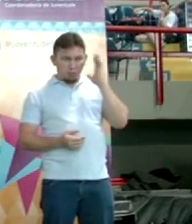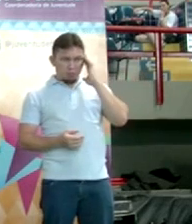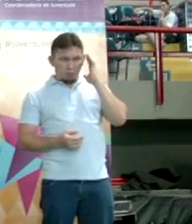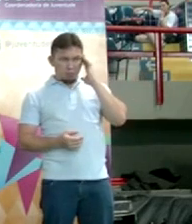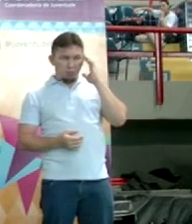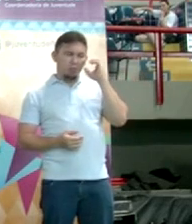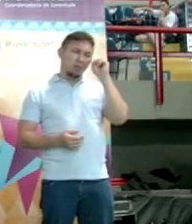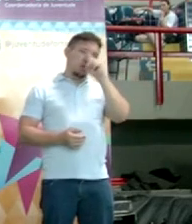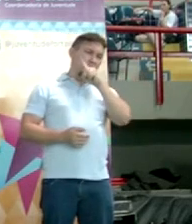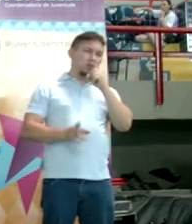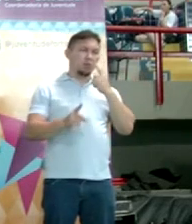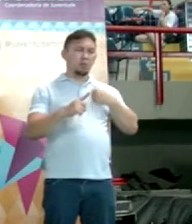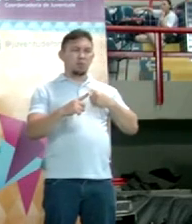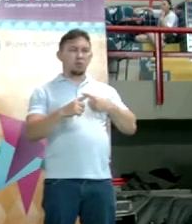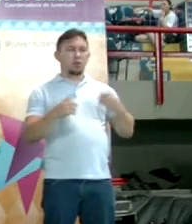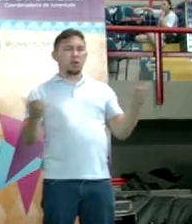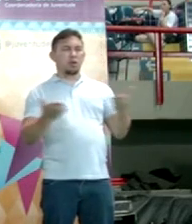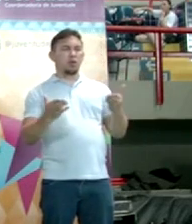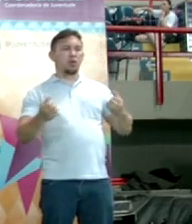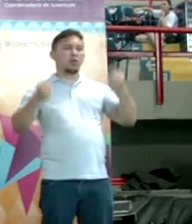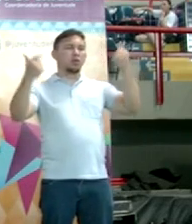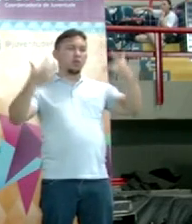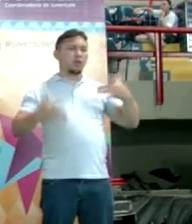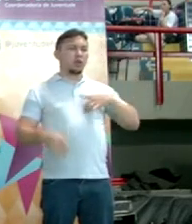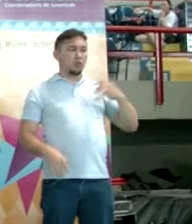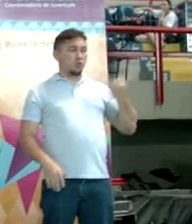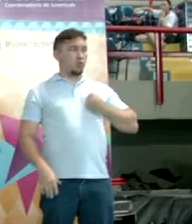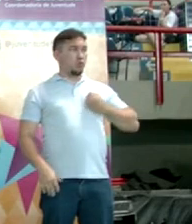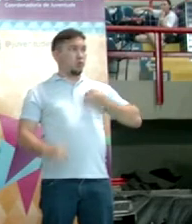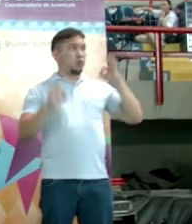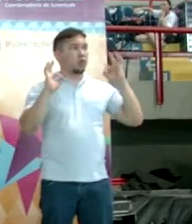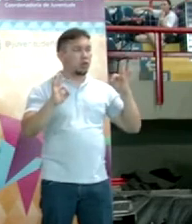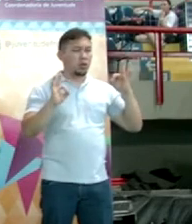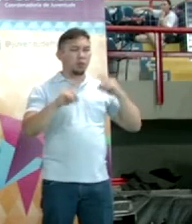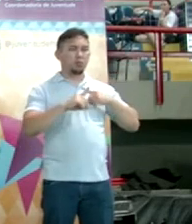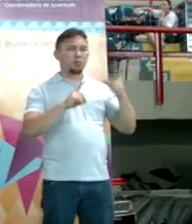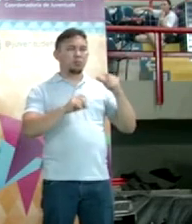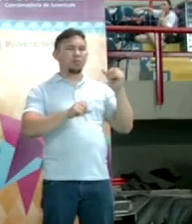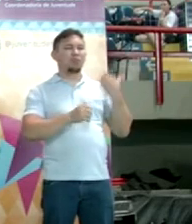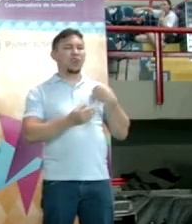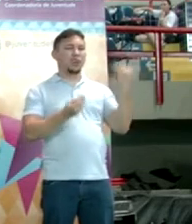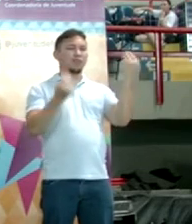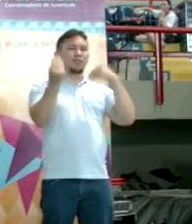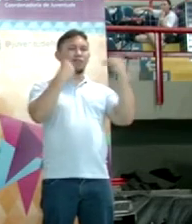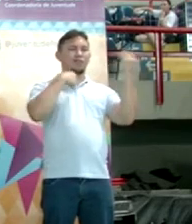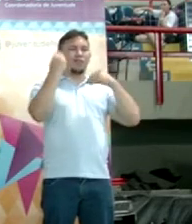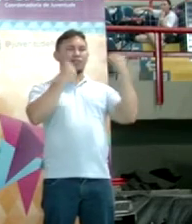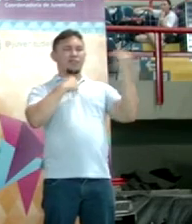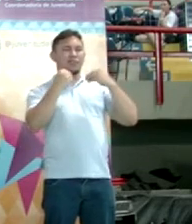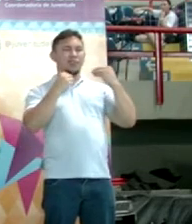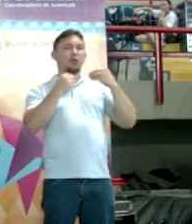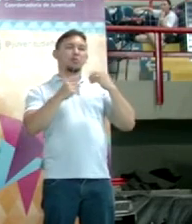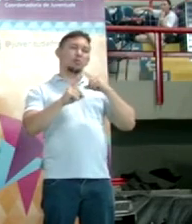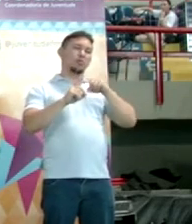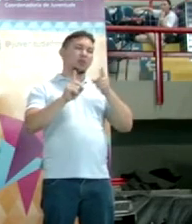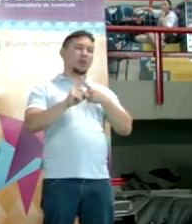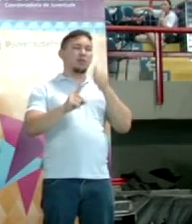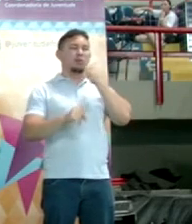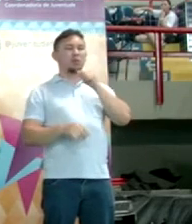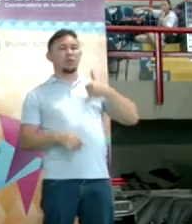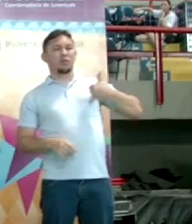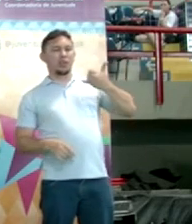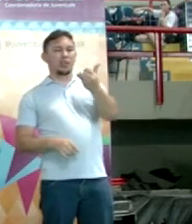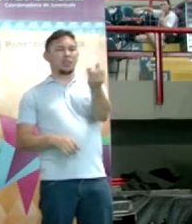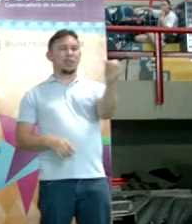que é difícil falar porque hoje, né, a gente fala um valor X, mas de repente existem tratamentos que aparecem mulheres grávidas com 60